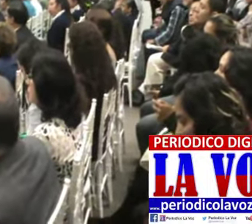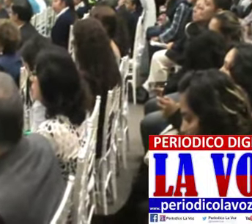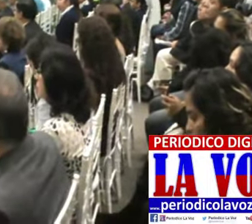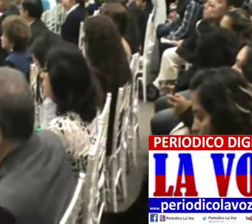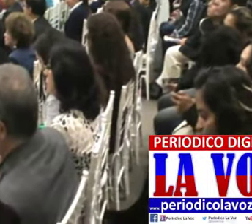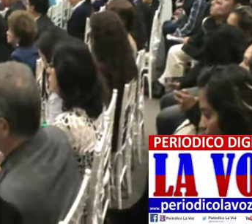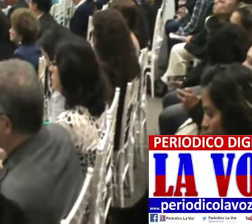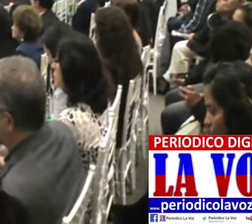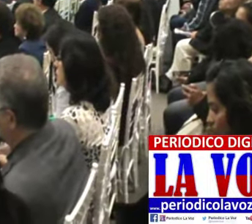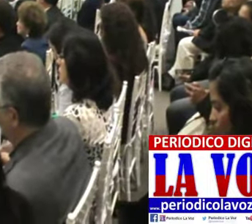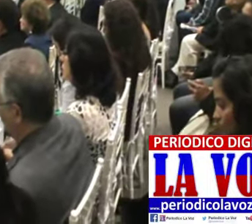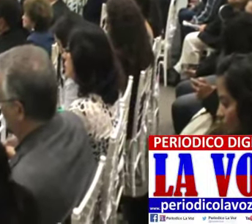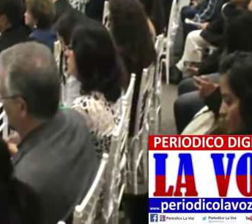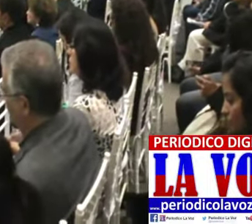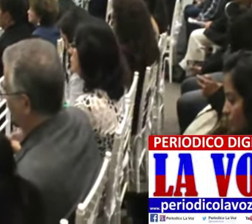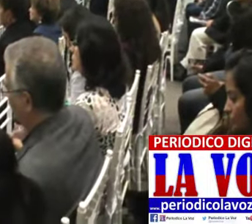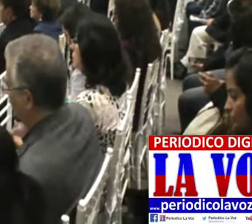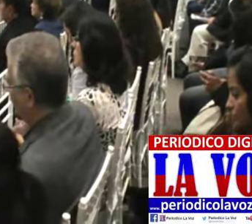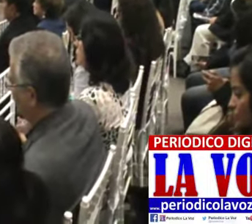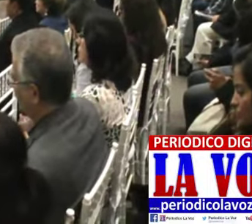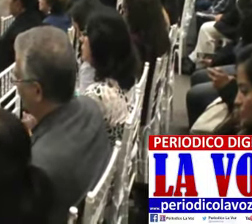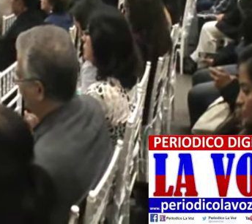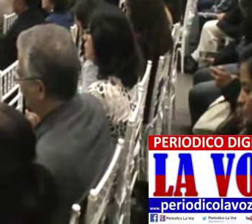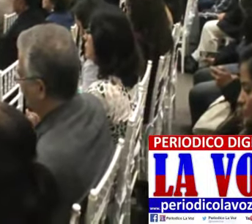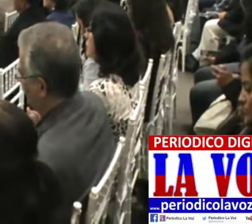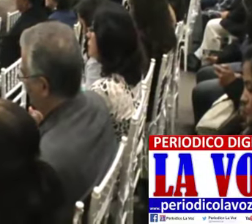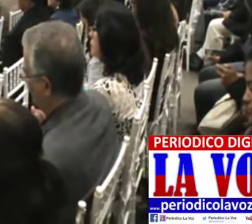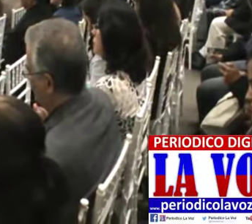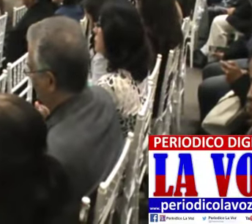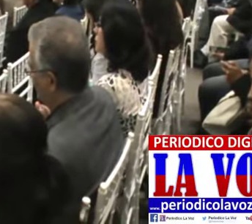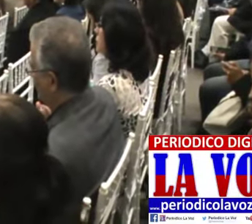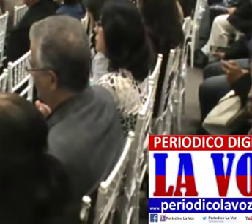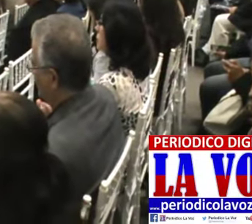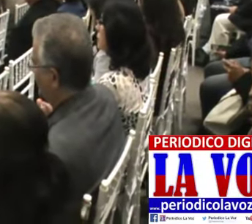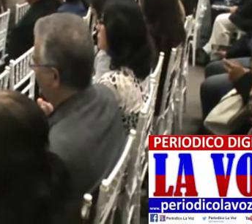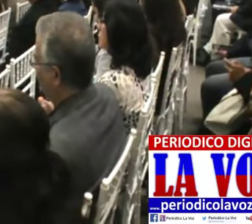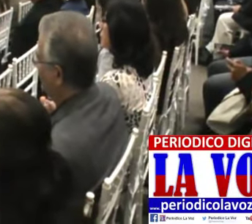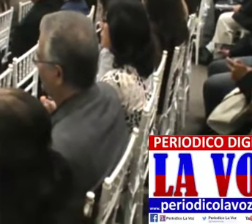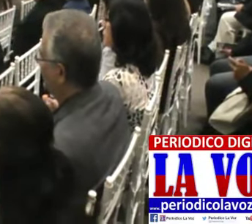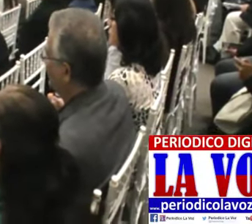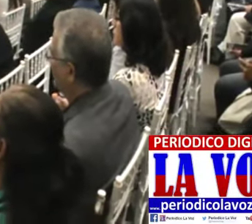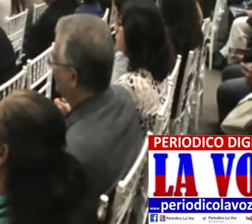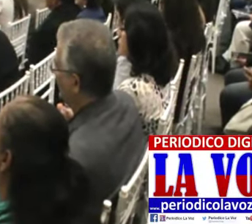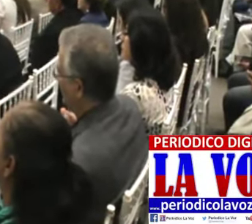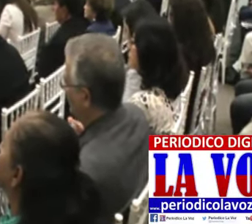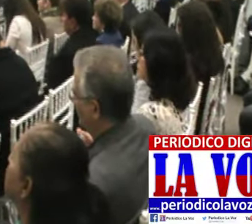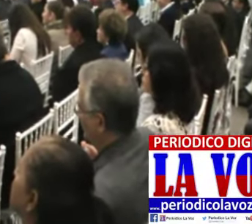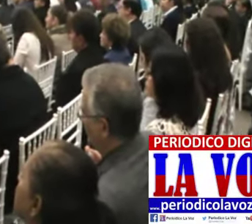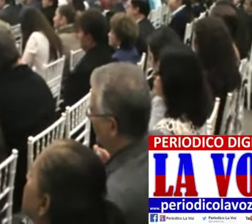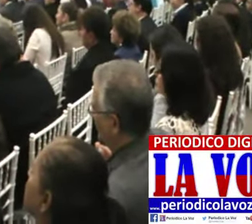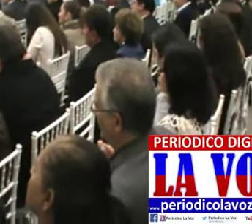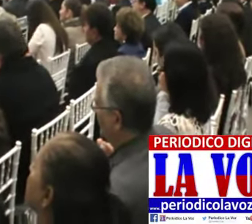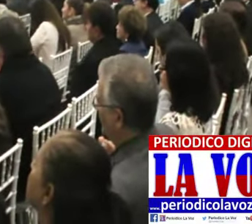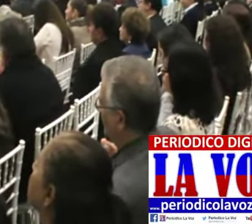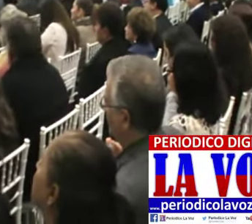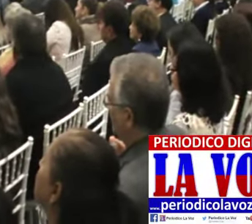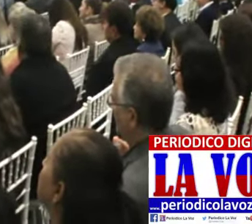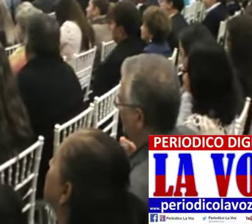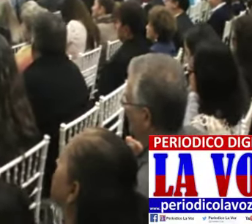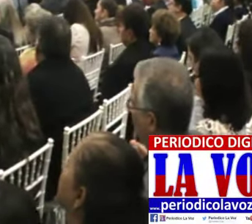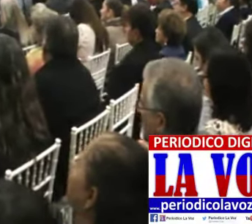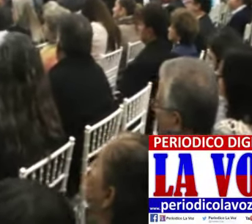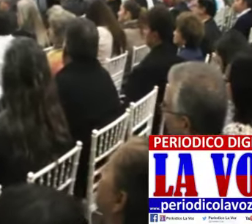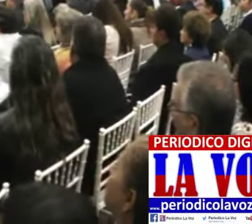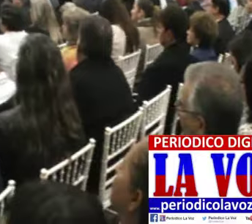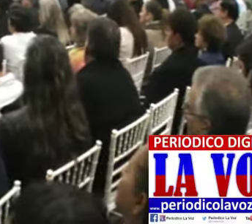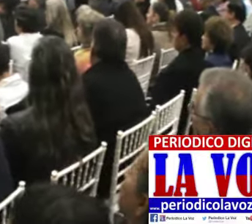195 instituciones educativas, 52 espacios gubernamentales y 3 empresas tanto en la capital como en los municipios